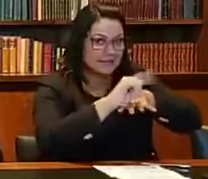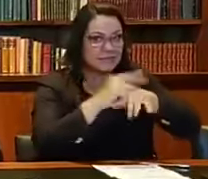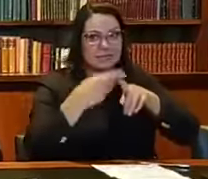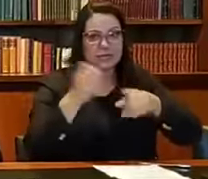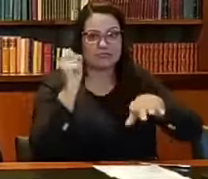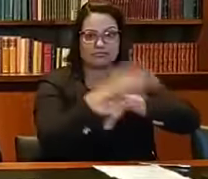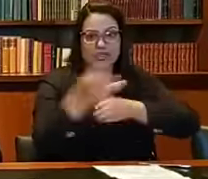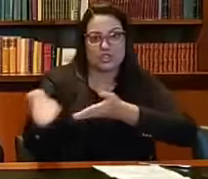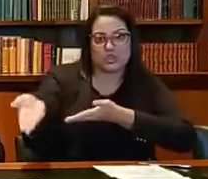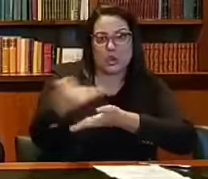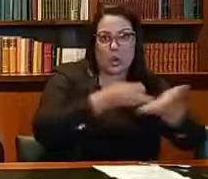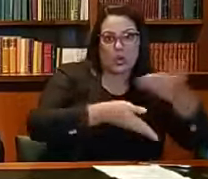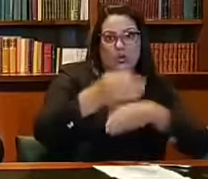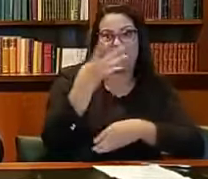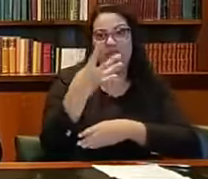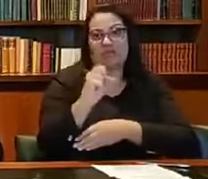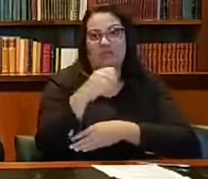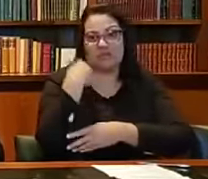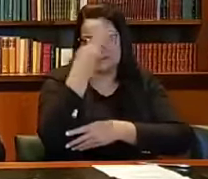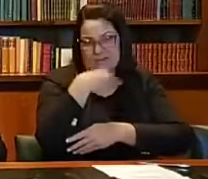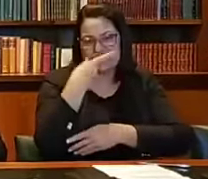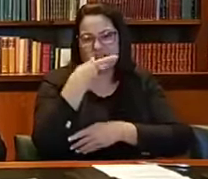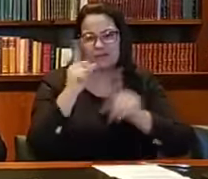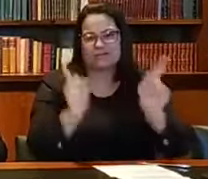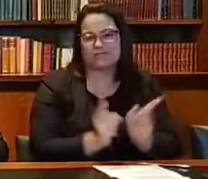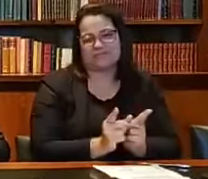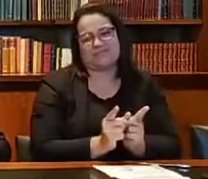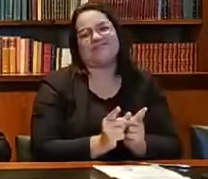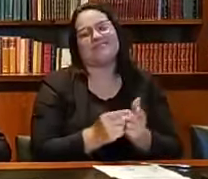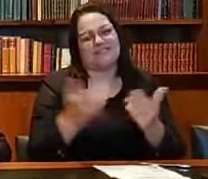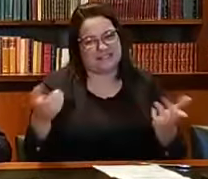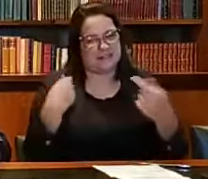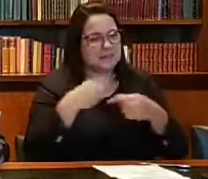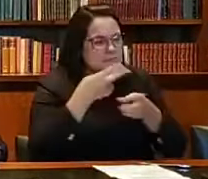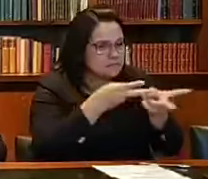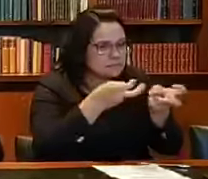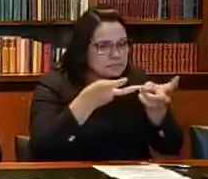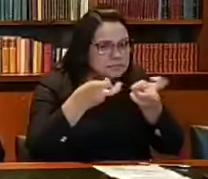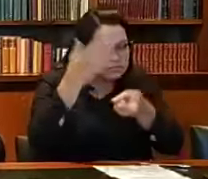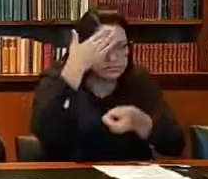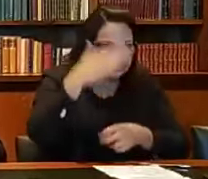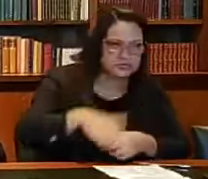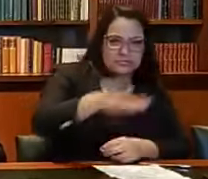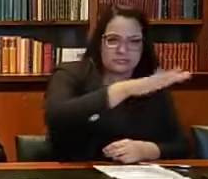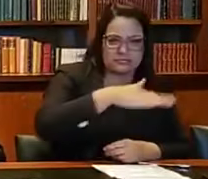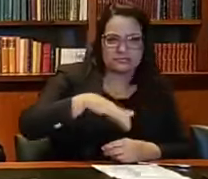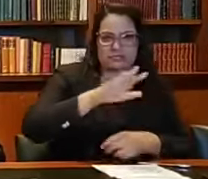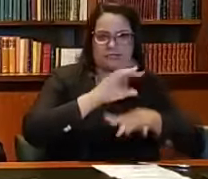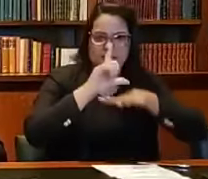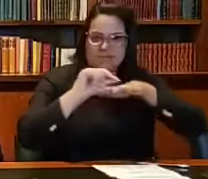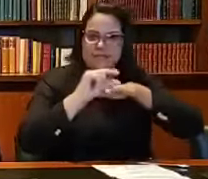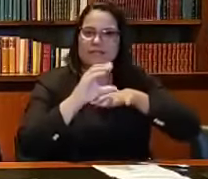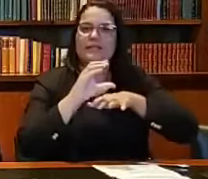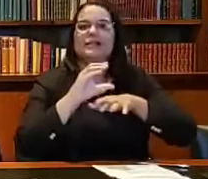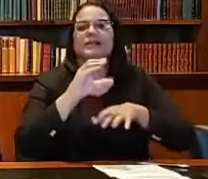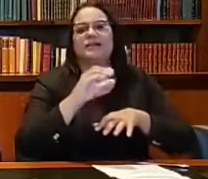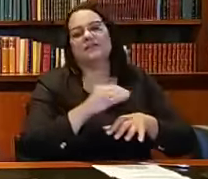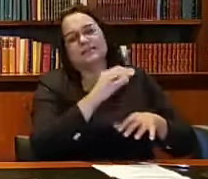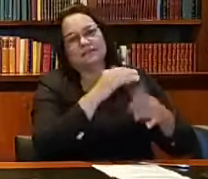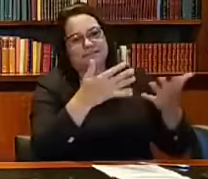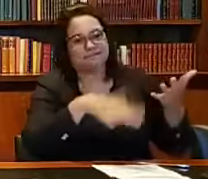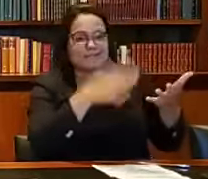lá. E é bom falar pouco, porque ele tem que tomar mais pé da situação, que é natural. Tá? Mas ele rapidamente vai